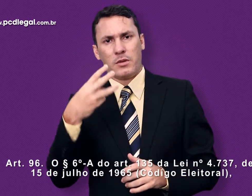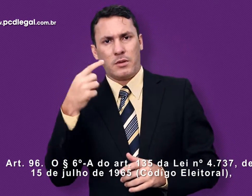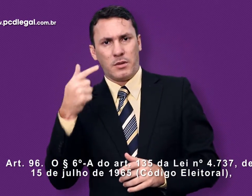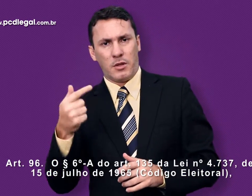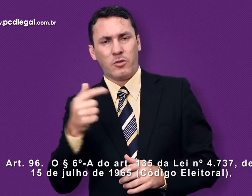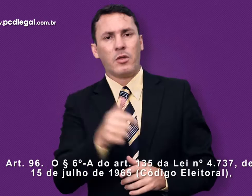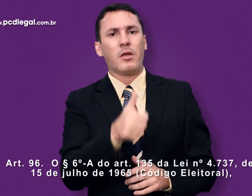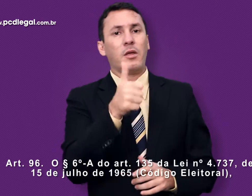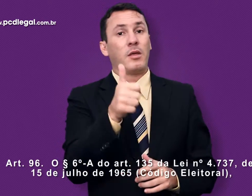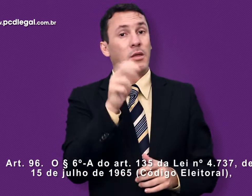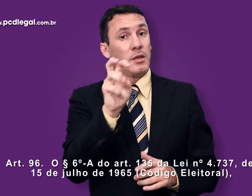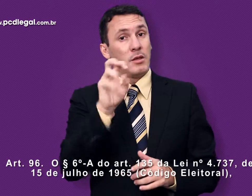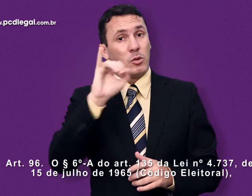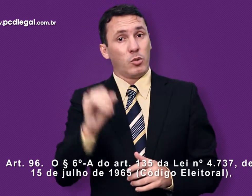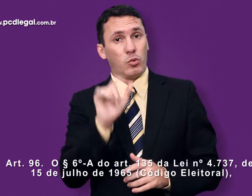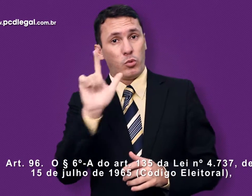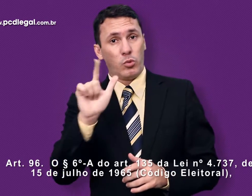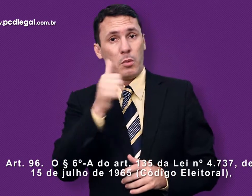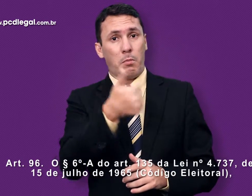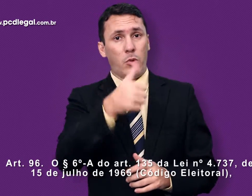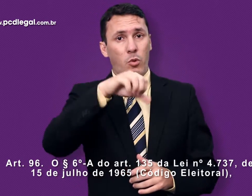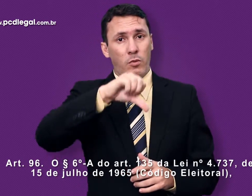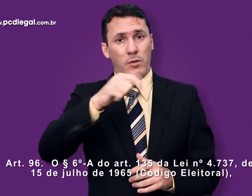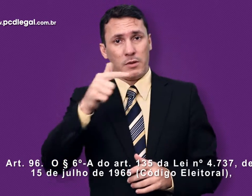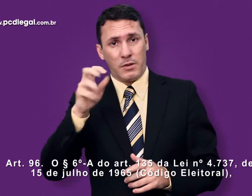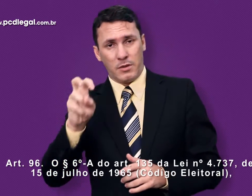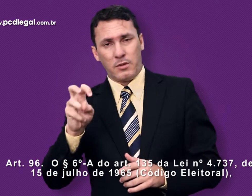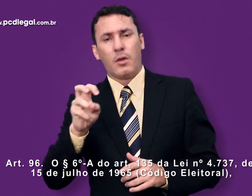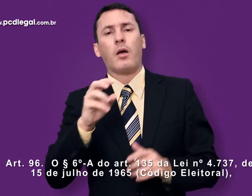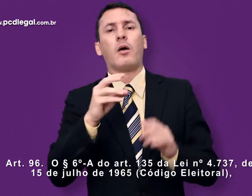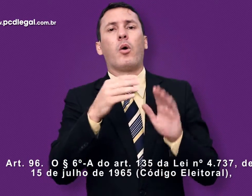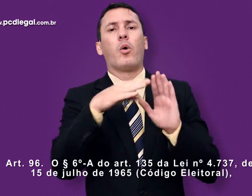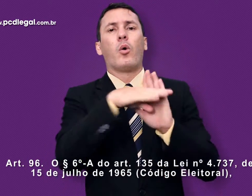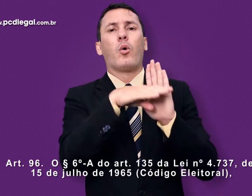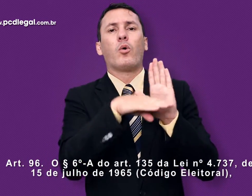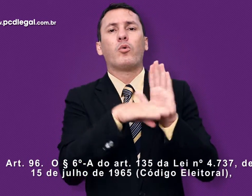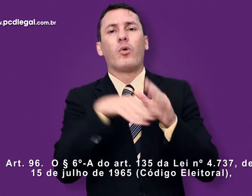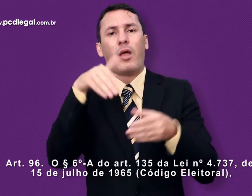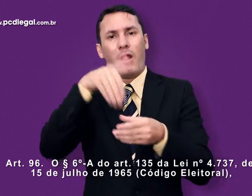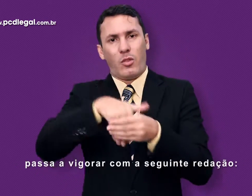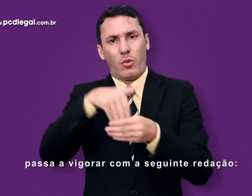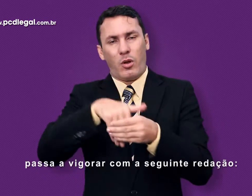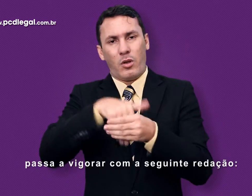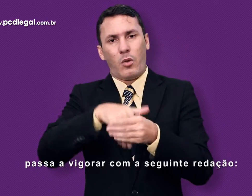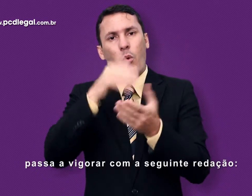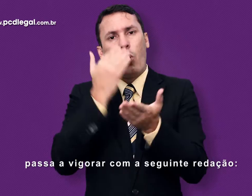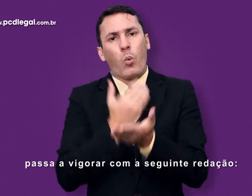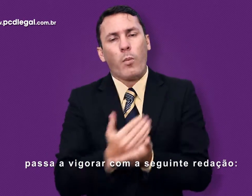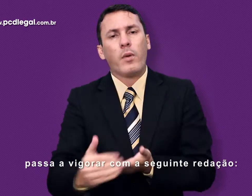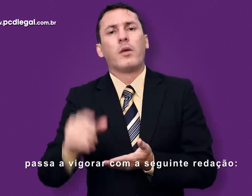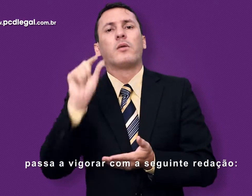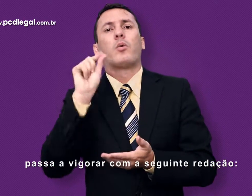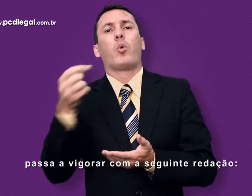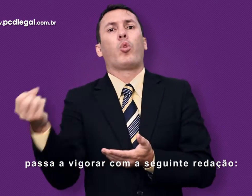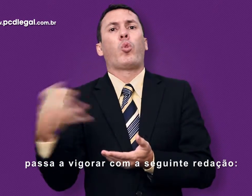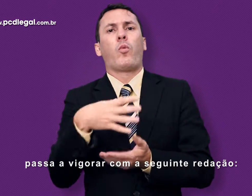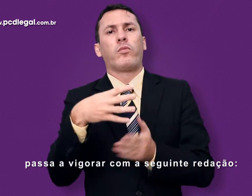4.737, de 15 de julho de 1965, Código Eleitoral, passa a vigorar com a seguinte